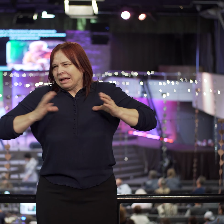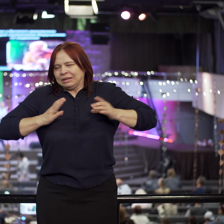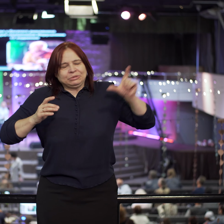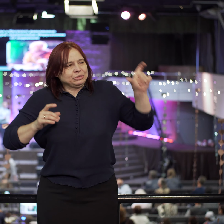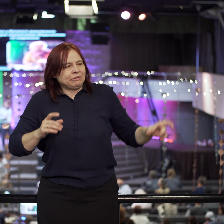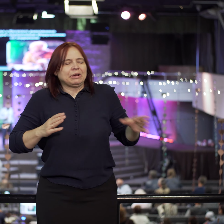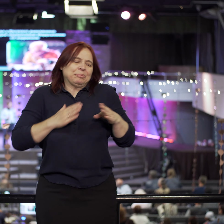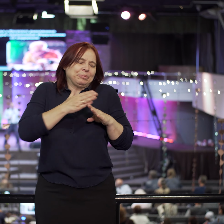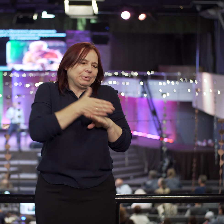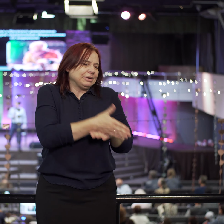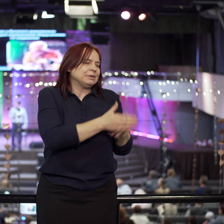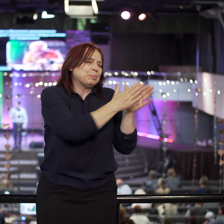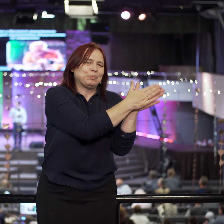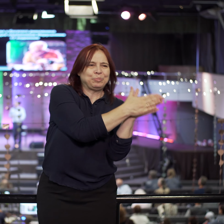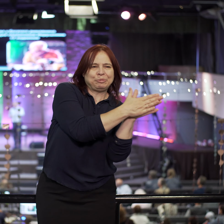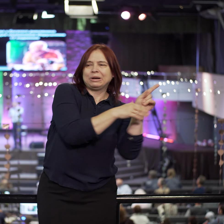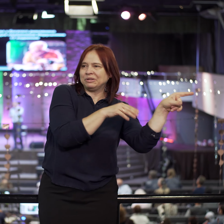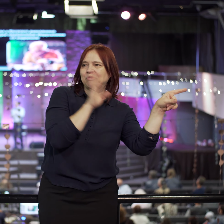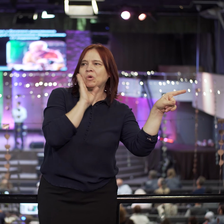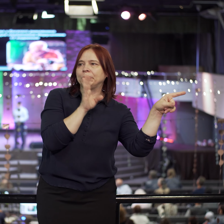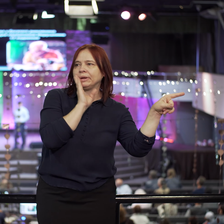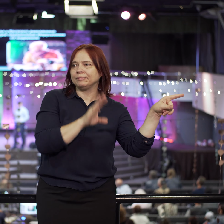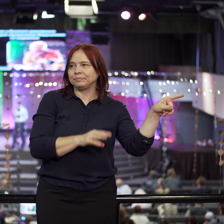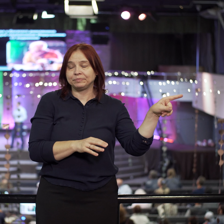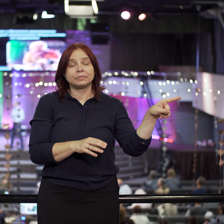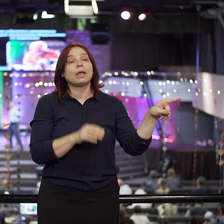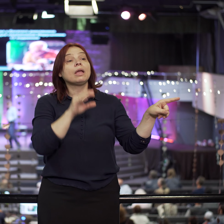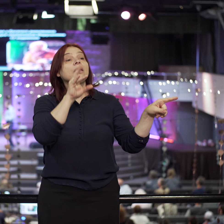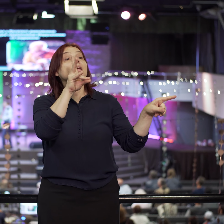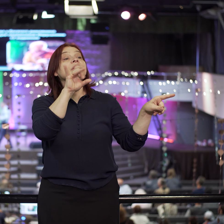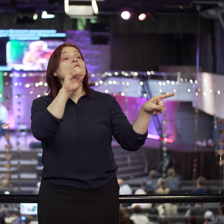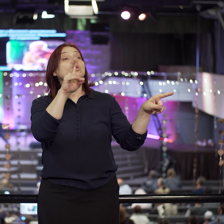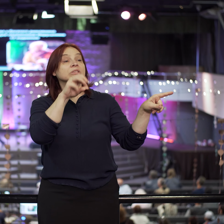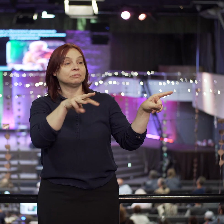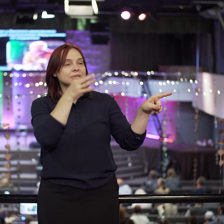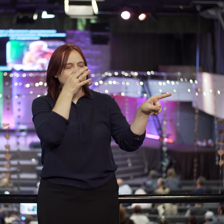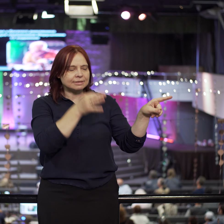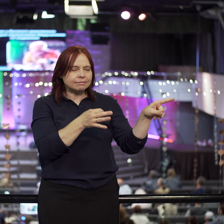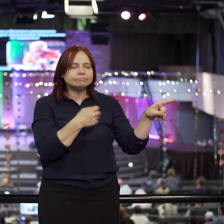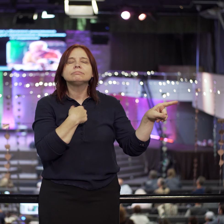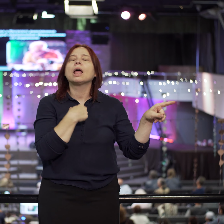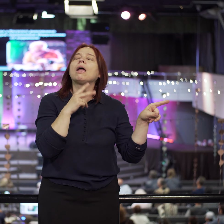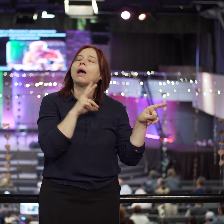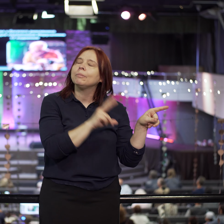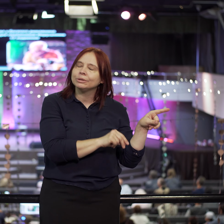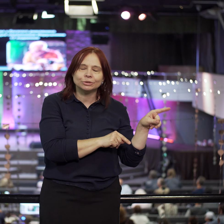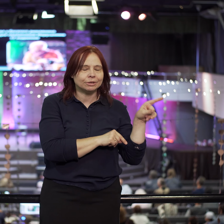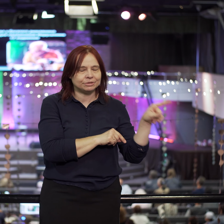и попросить у него. И Никодим ему сказал: «Я обещаю